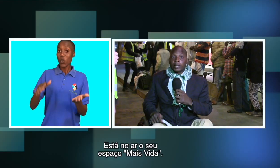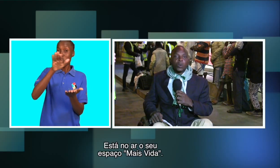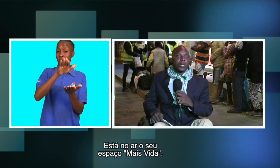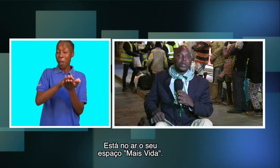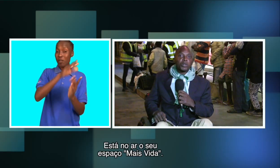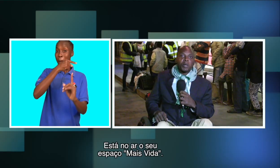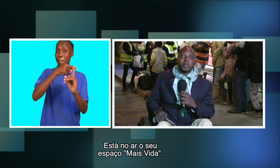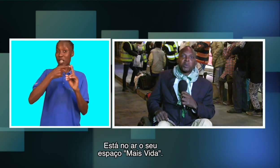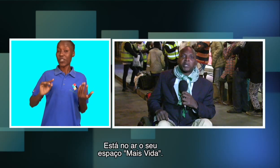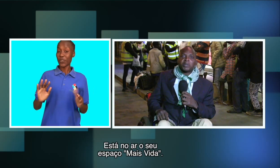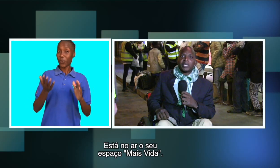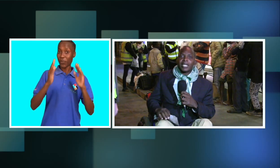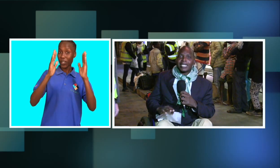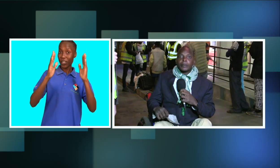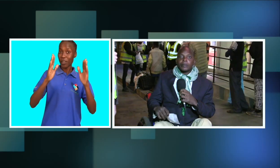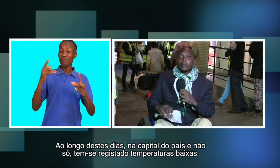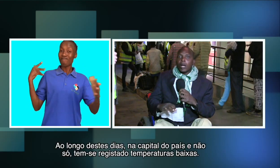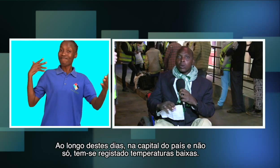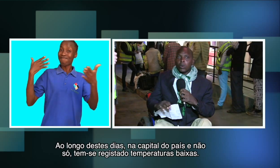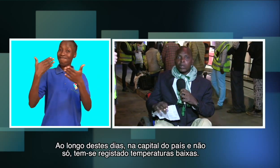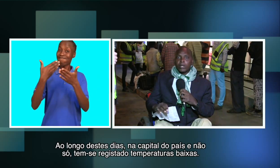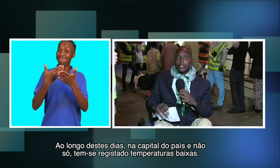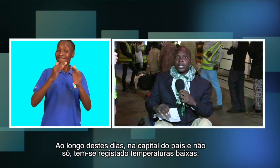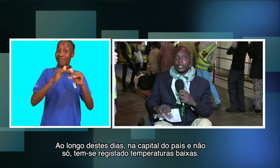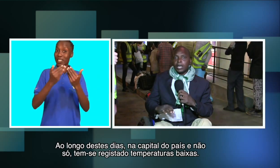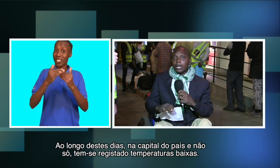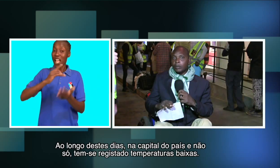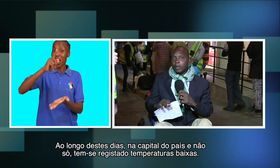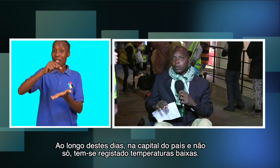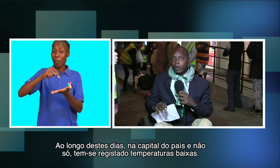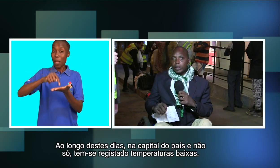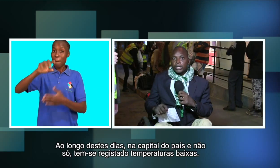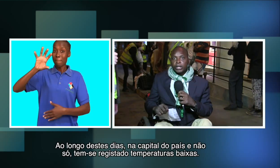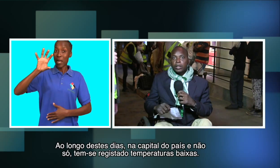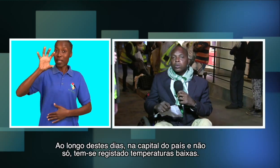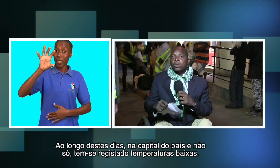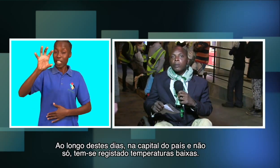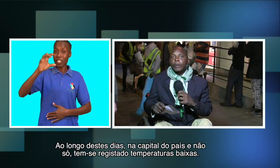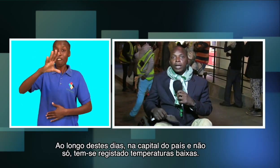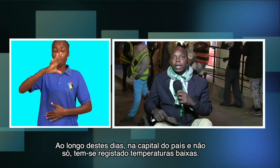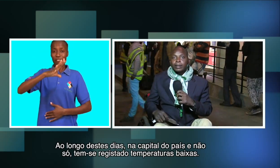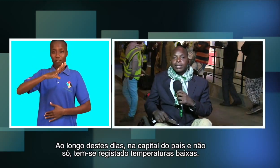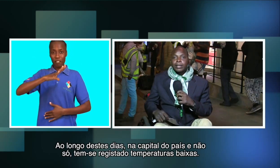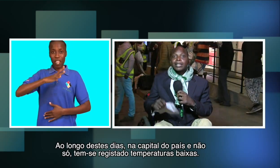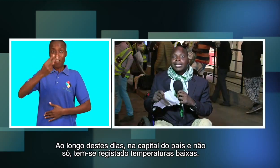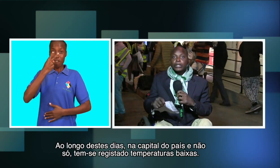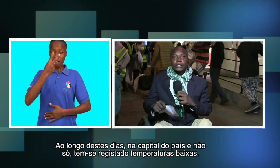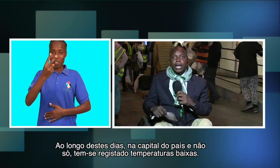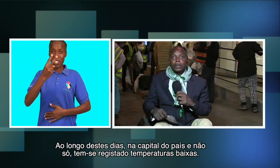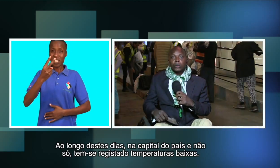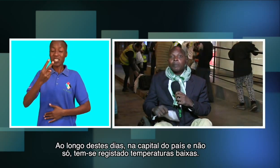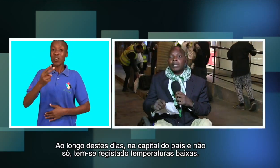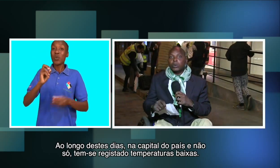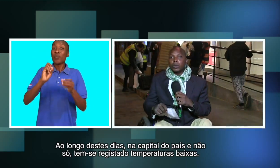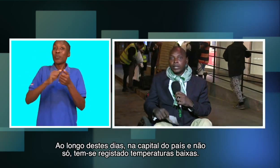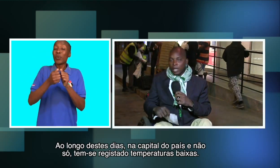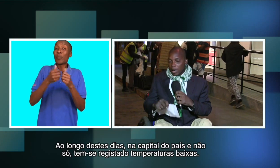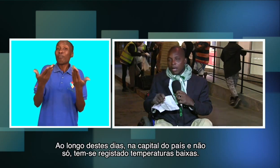Está no ar o seu espaço Mais Vida. Ao longo desses dias, a capital do país, não só, tem-se